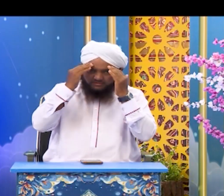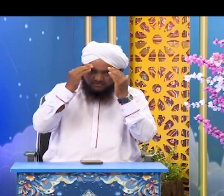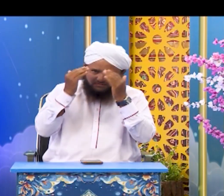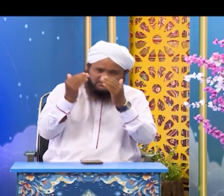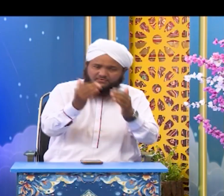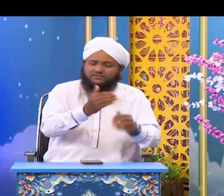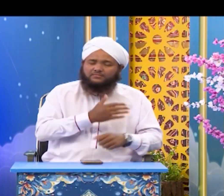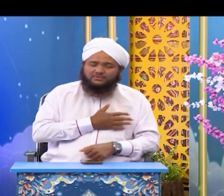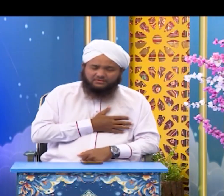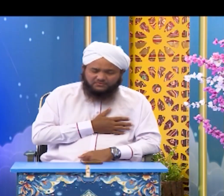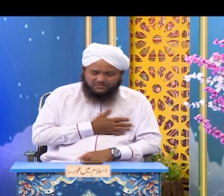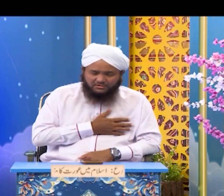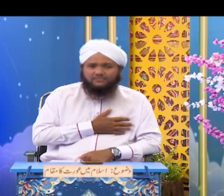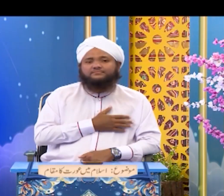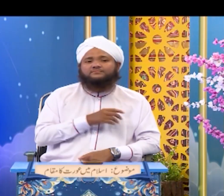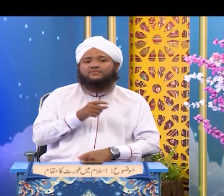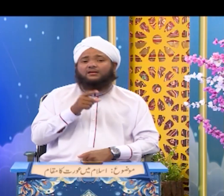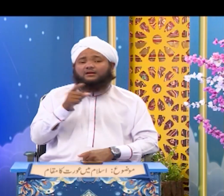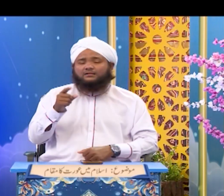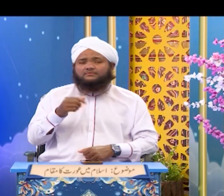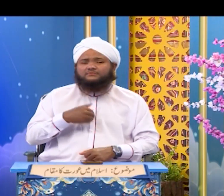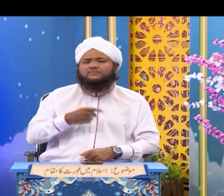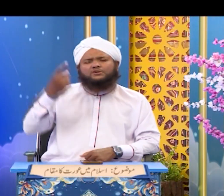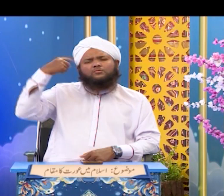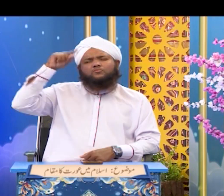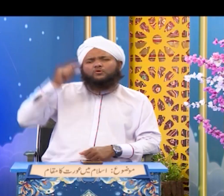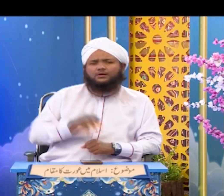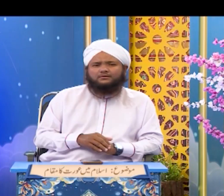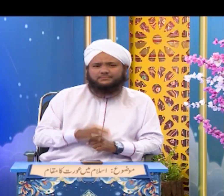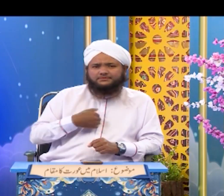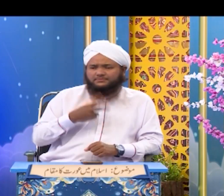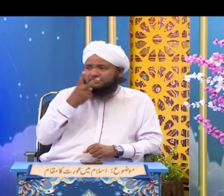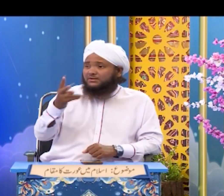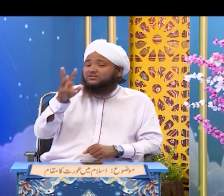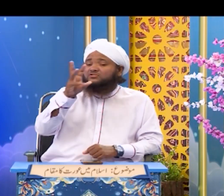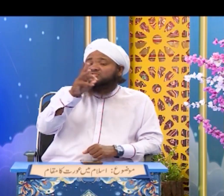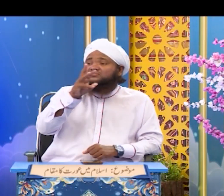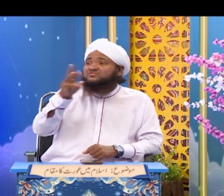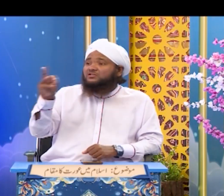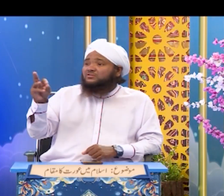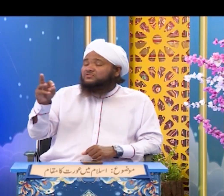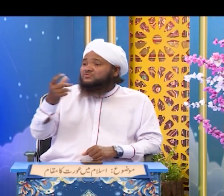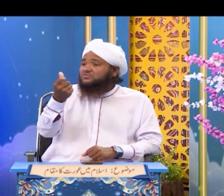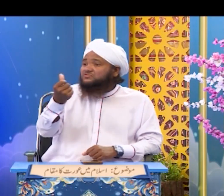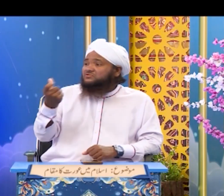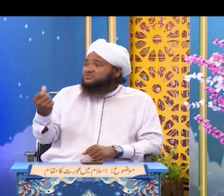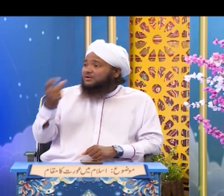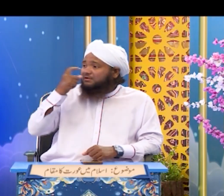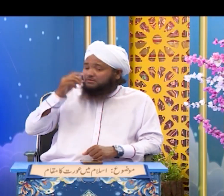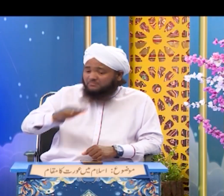وآلہ وصحبہ وسلم، میں نے زمانہ جاہلیت میں 360 بچیوں کو زندہ دفن ہونے سے